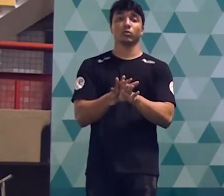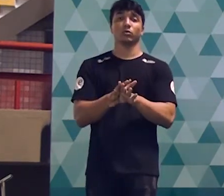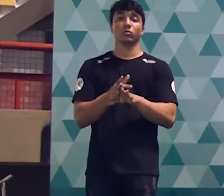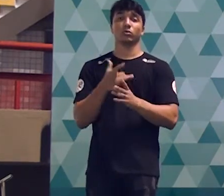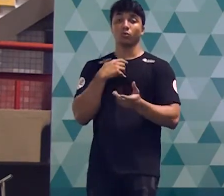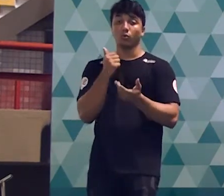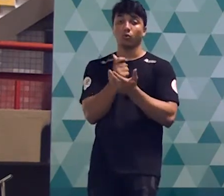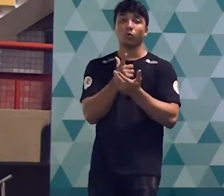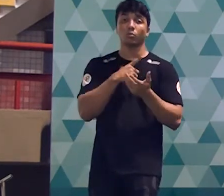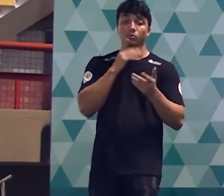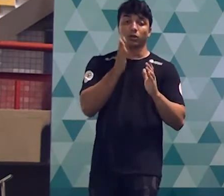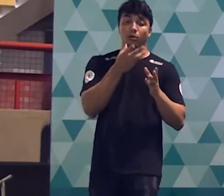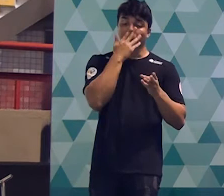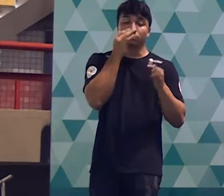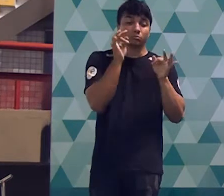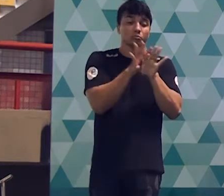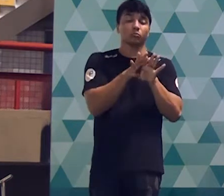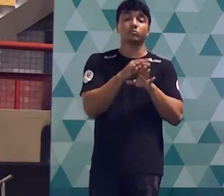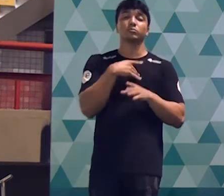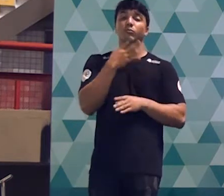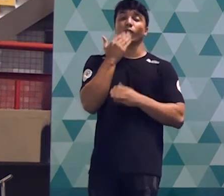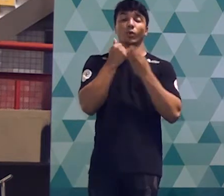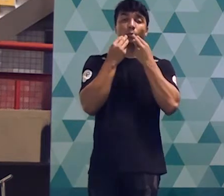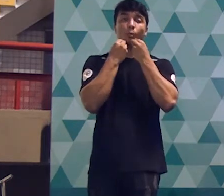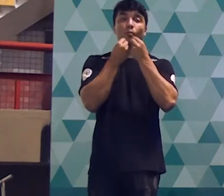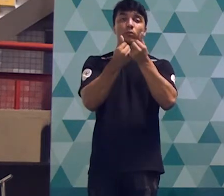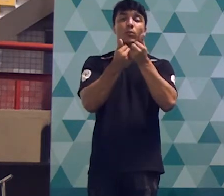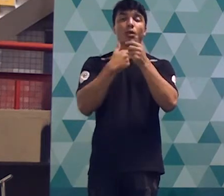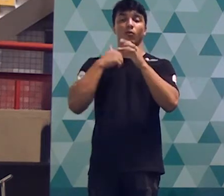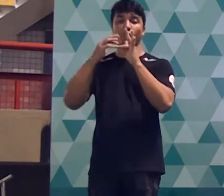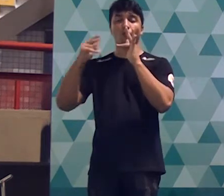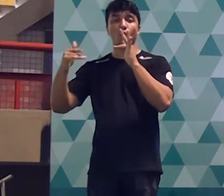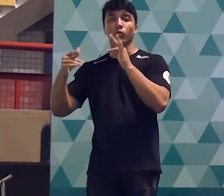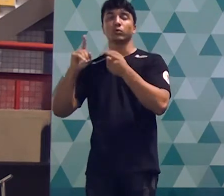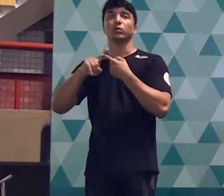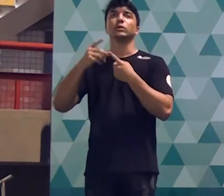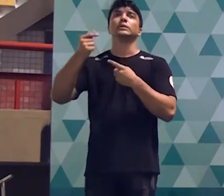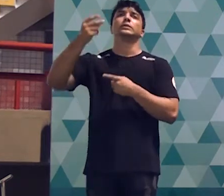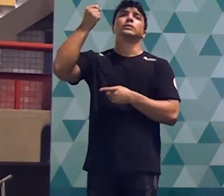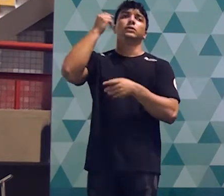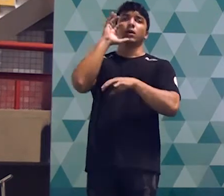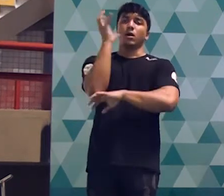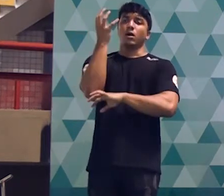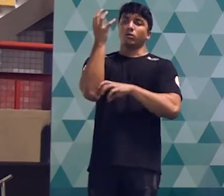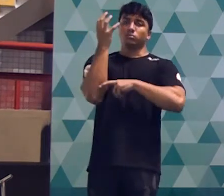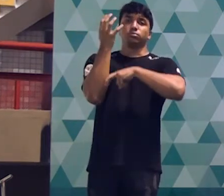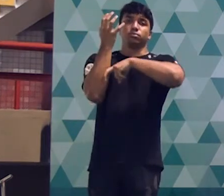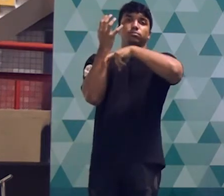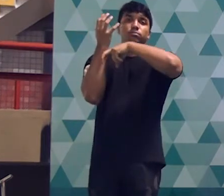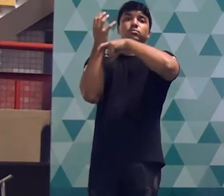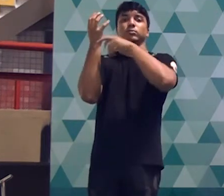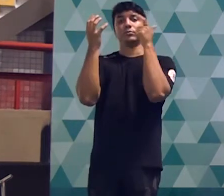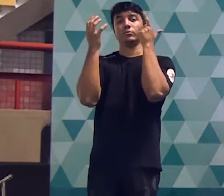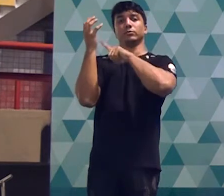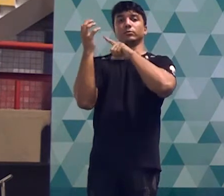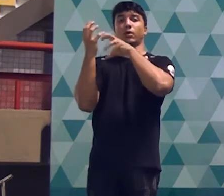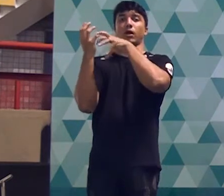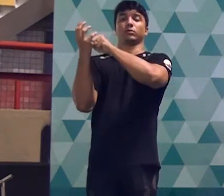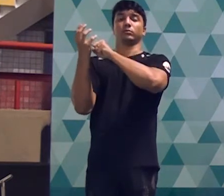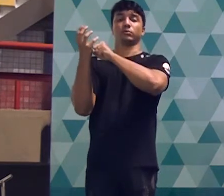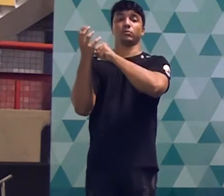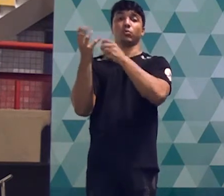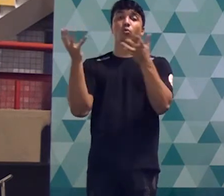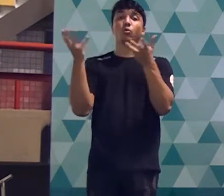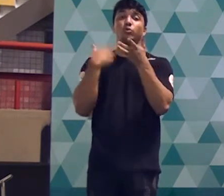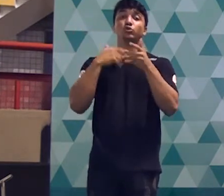compra cozida. Fruta. A gente tinha que subir na árvore para arrancar uma fruta, para colher. Hoje em dia, meu amigo, a gente já compra